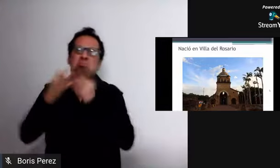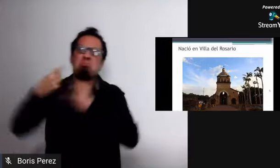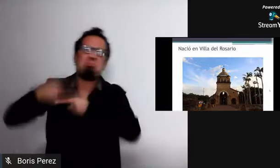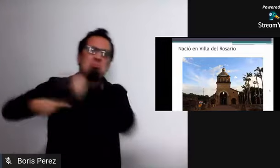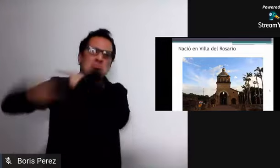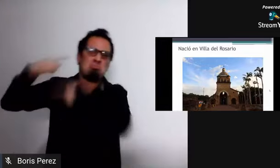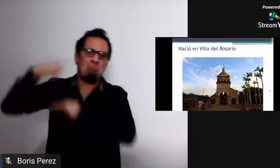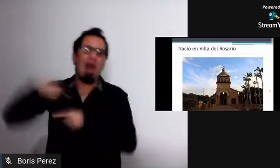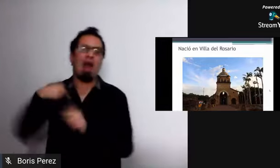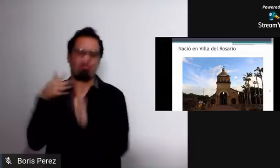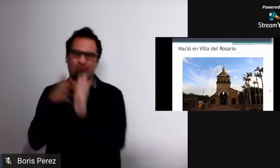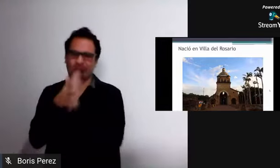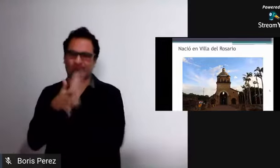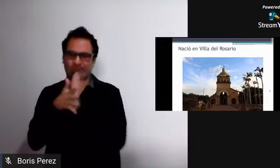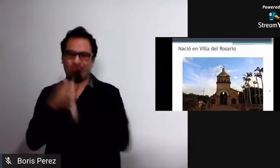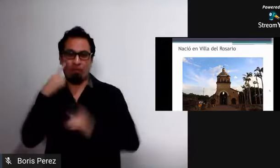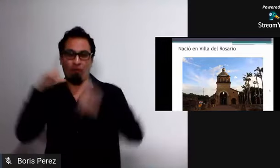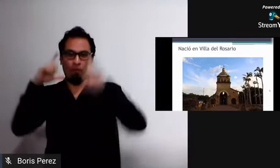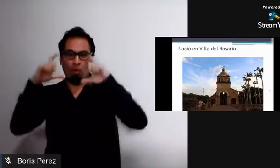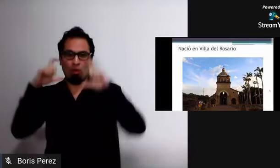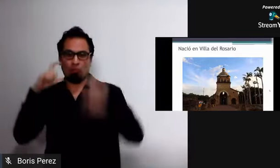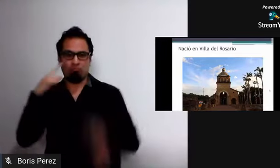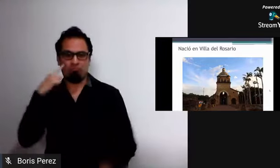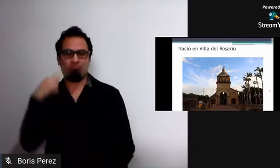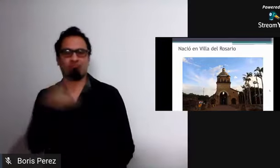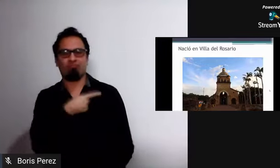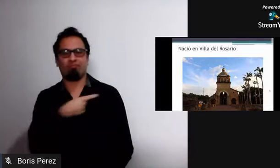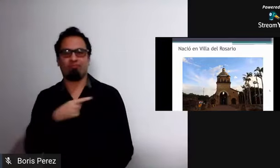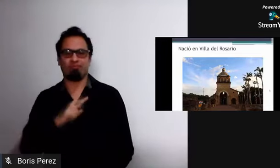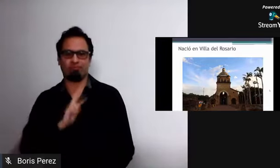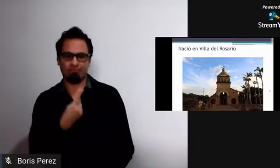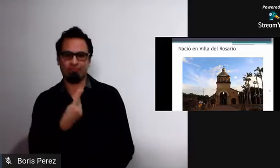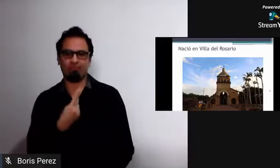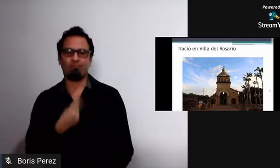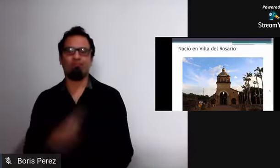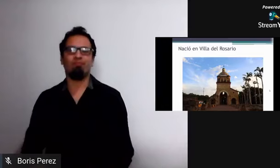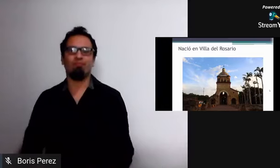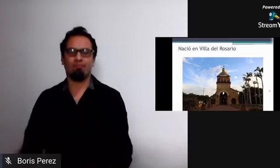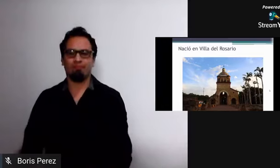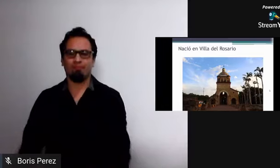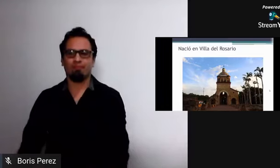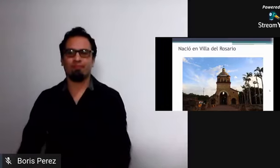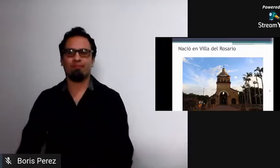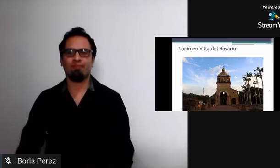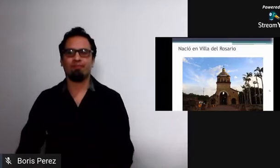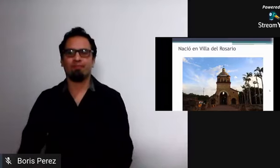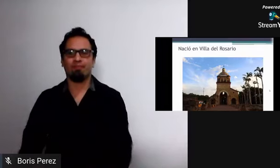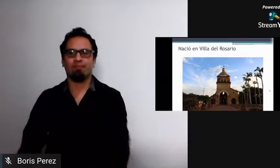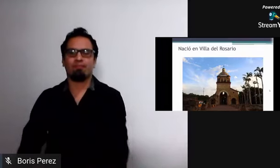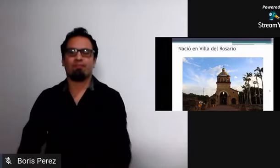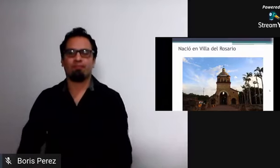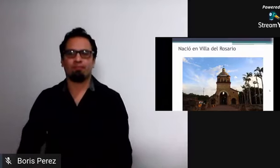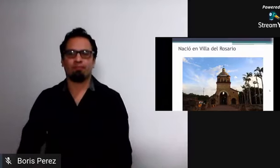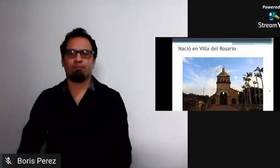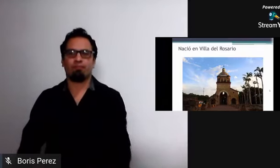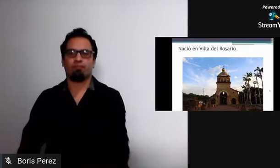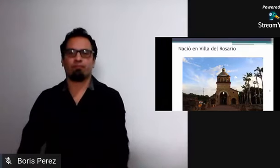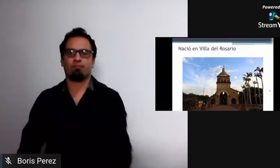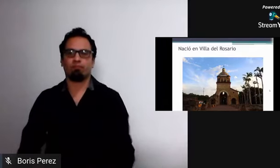muchos años en el centro del pueblo. Digamos que por esa razón se configura la seña de esa manera. Siguiente.